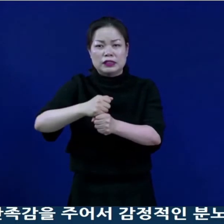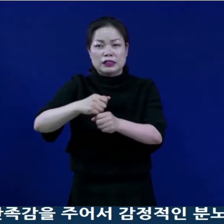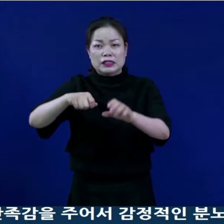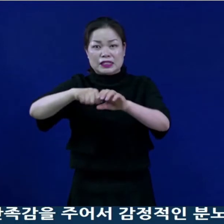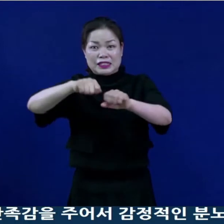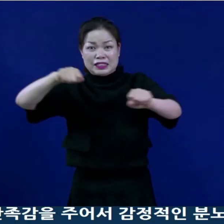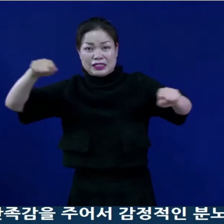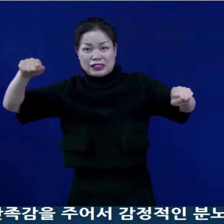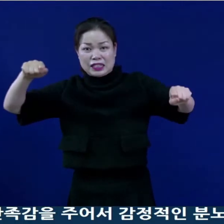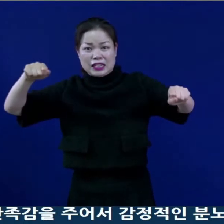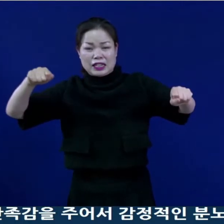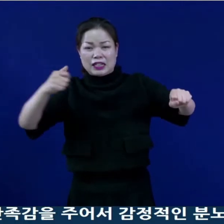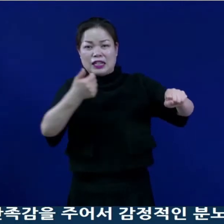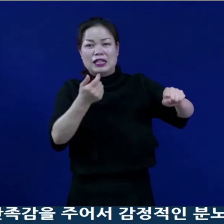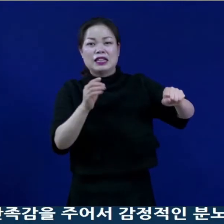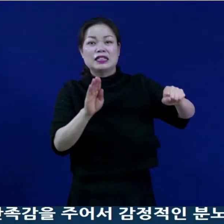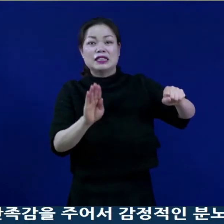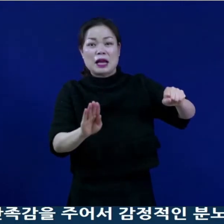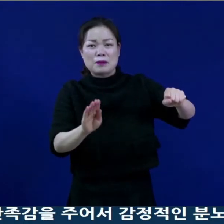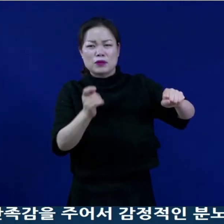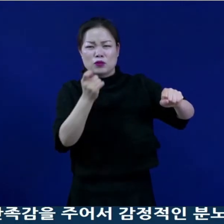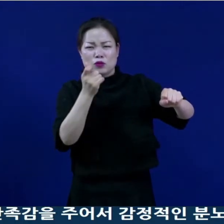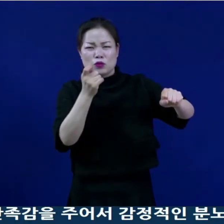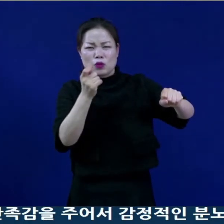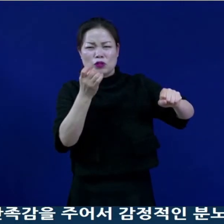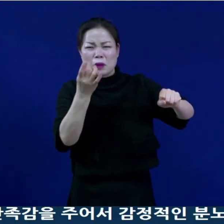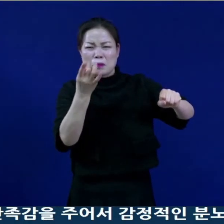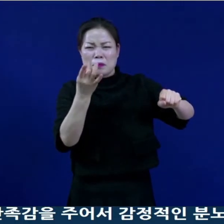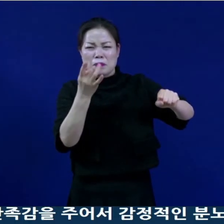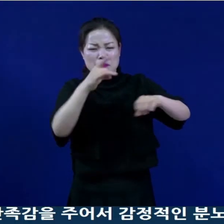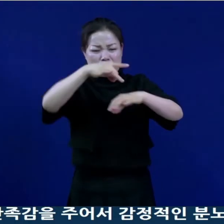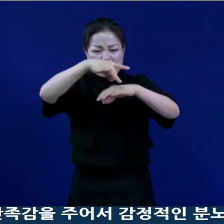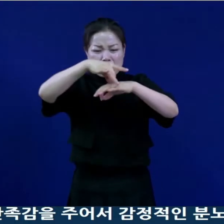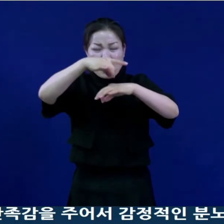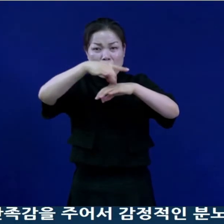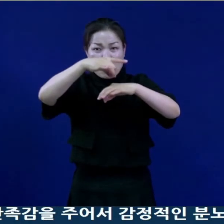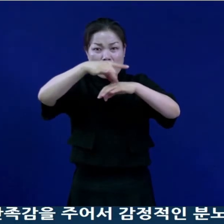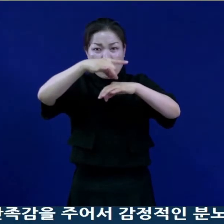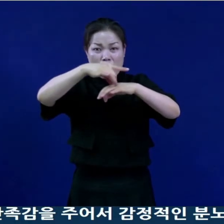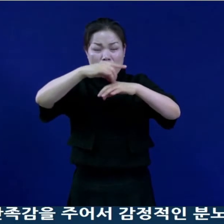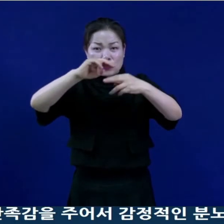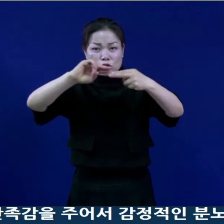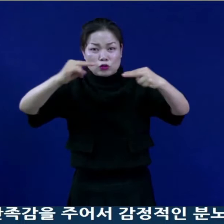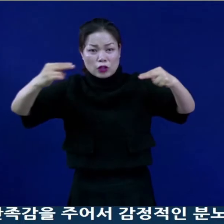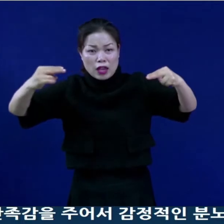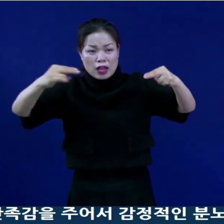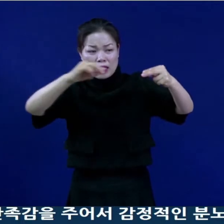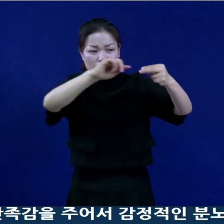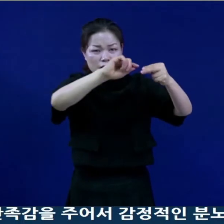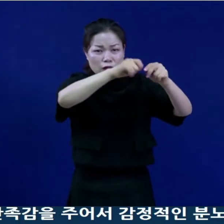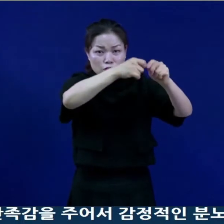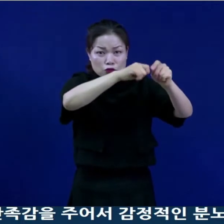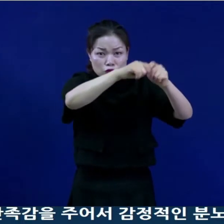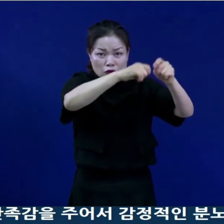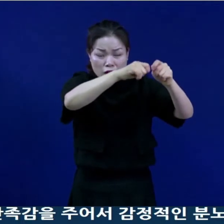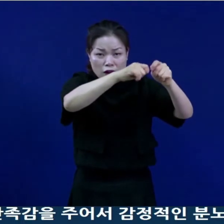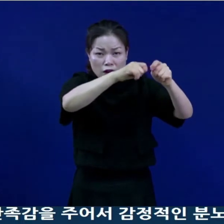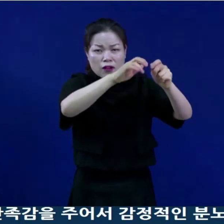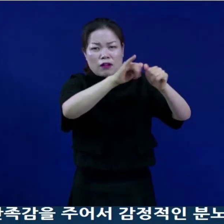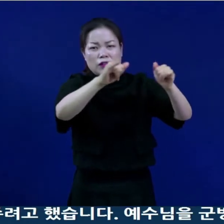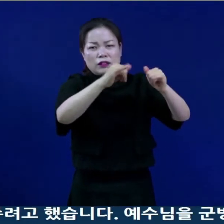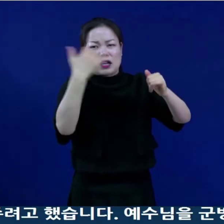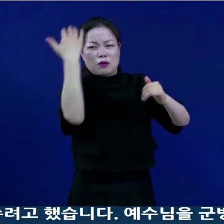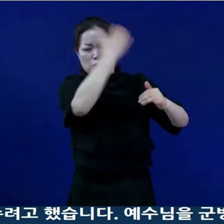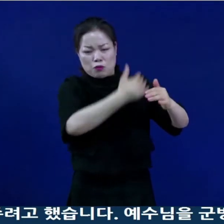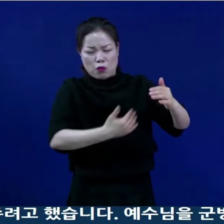끝에 납덩어리나 혹은 작은 동물의 뼈를 묶어 만든 그 채찍을 사람의 몸을 다